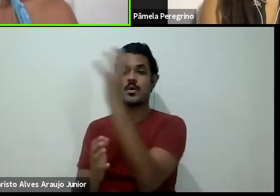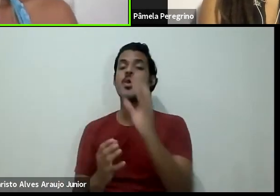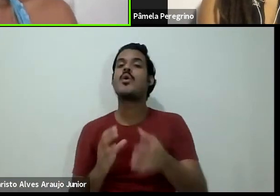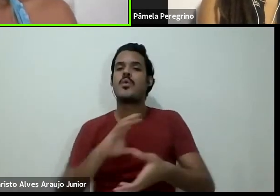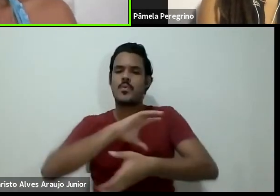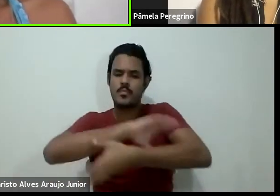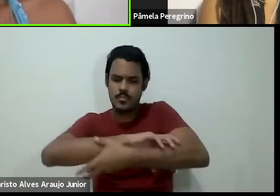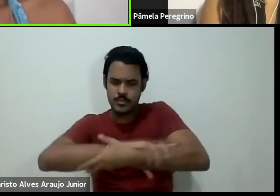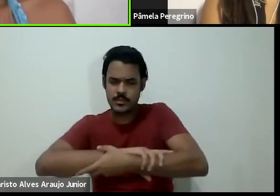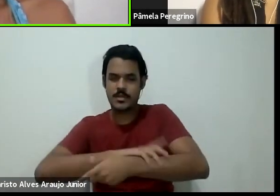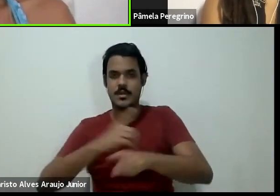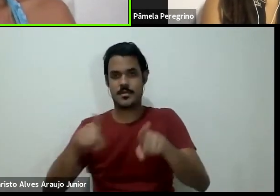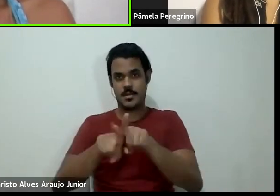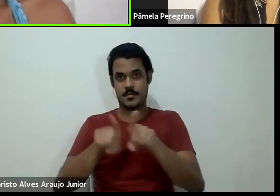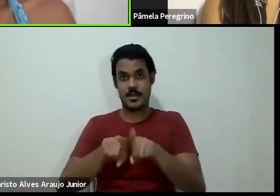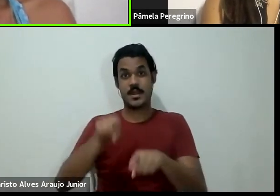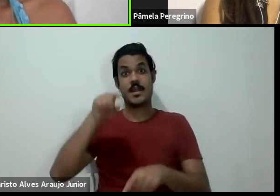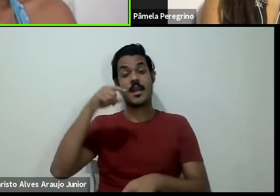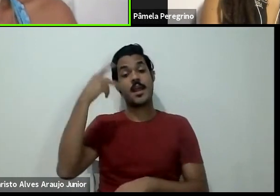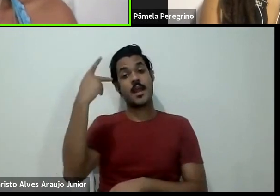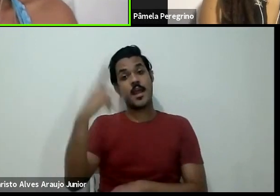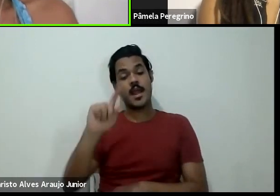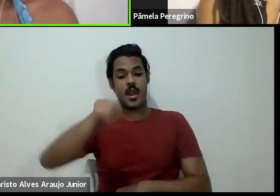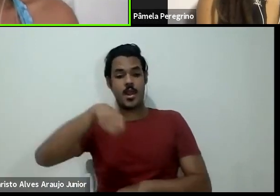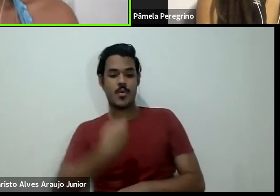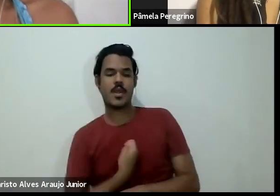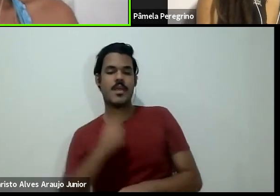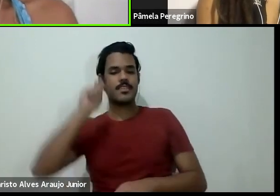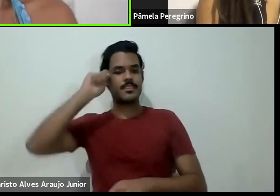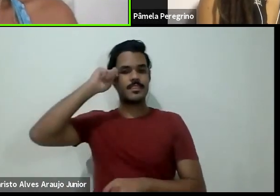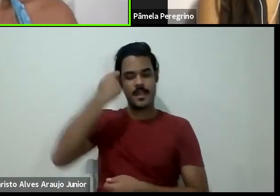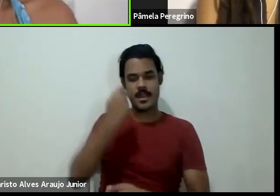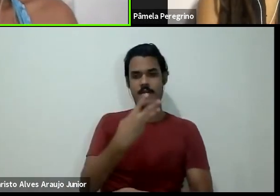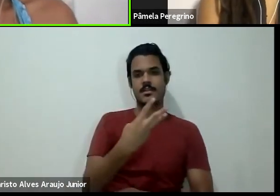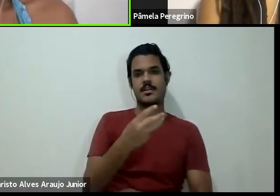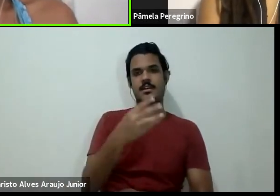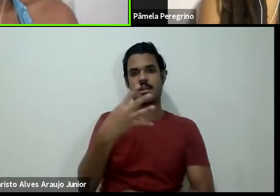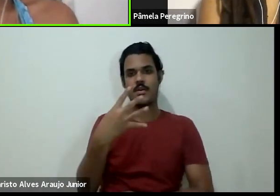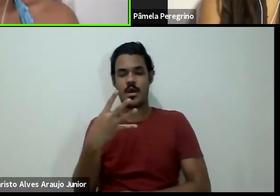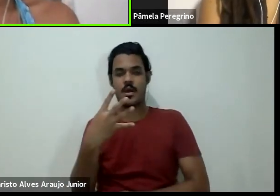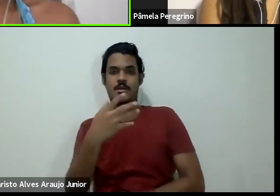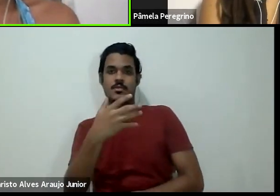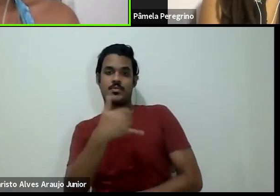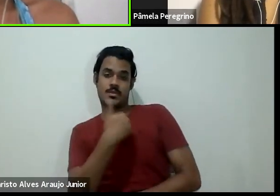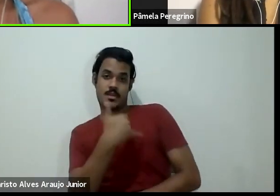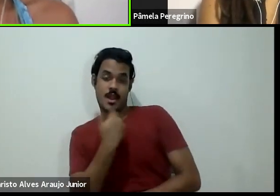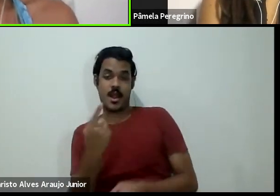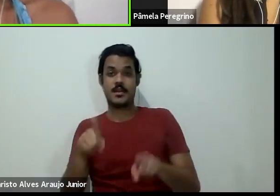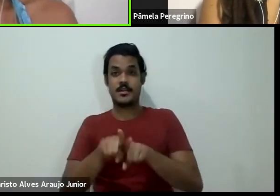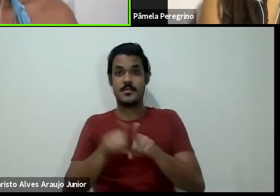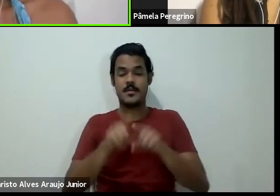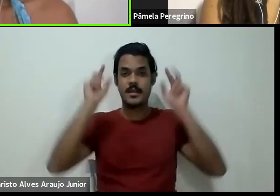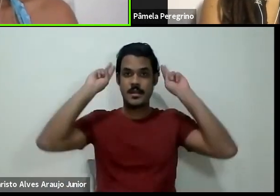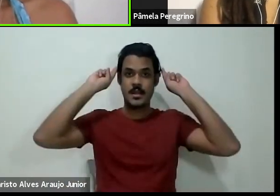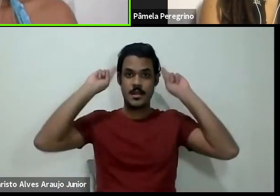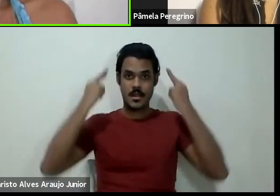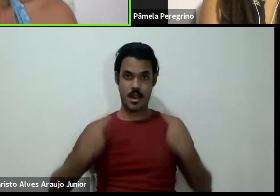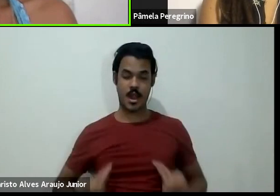Pamela Pellegrino é uma mulher negra de 34 anos, tem dreads castanhos longos, está com uma faixa